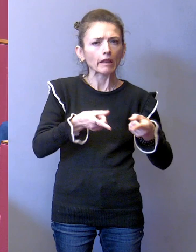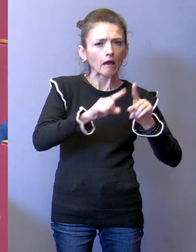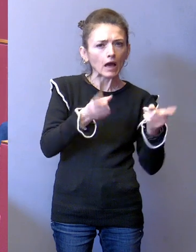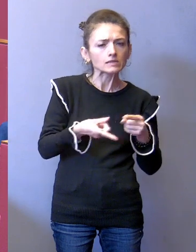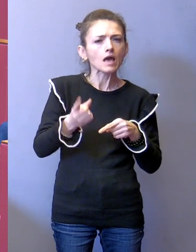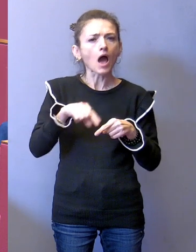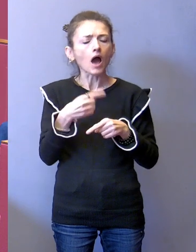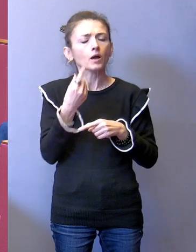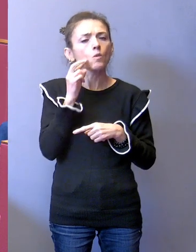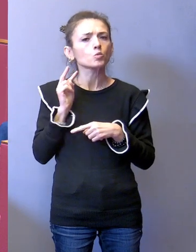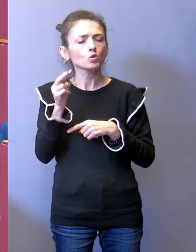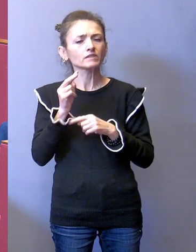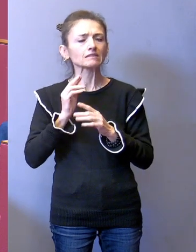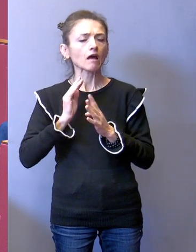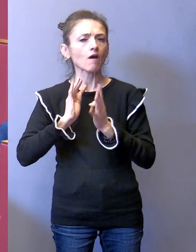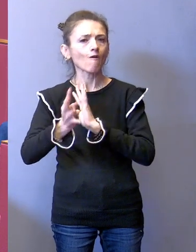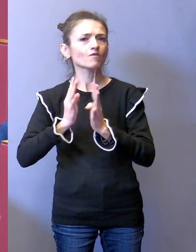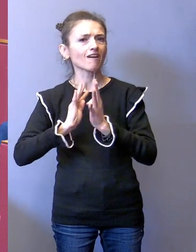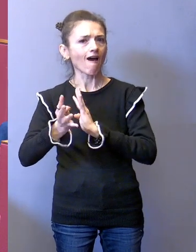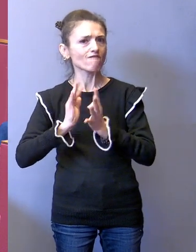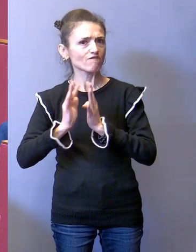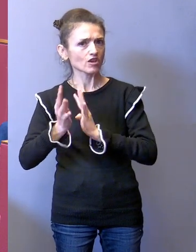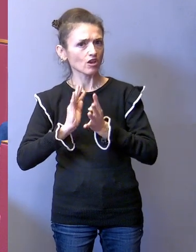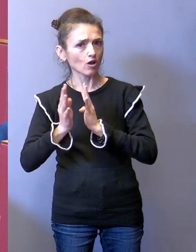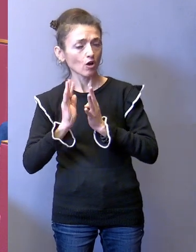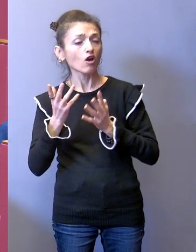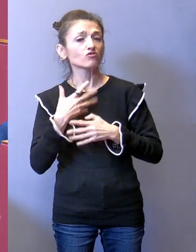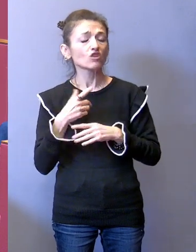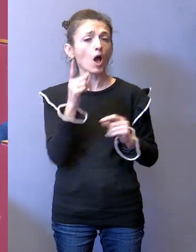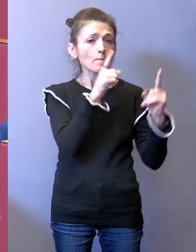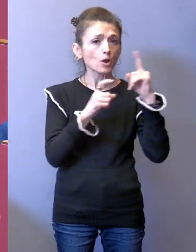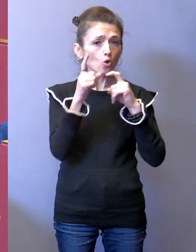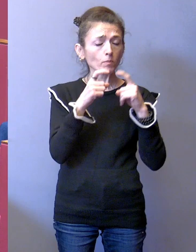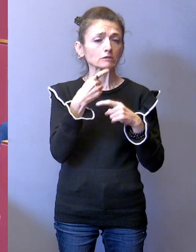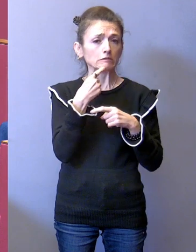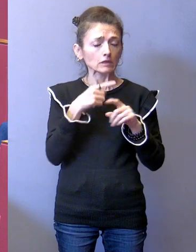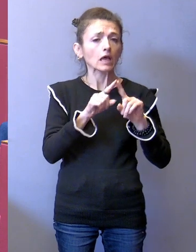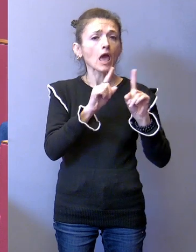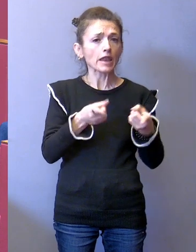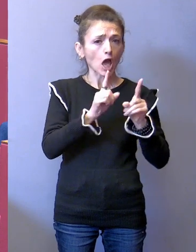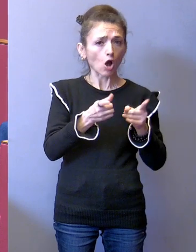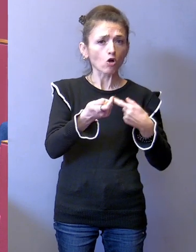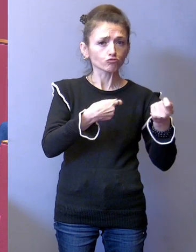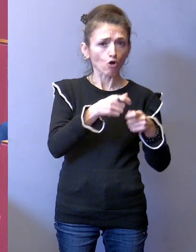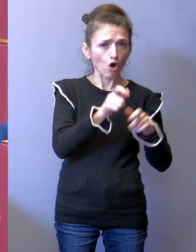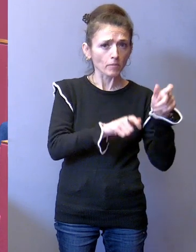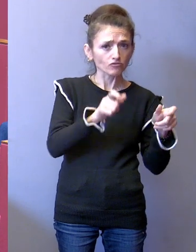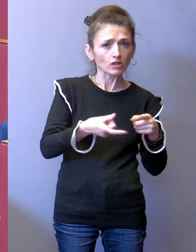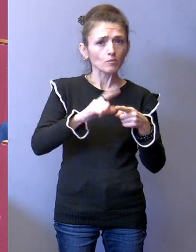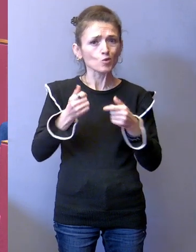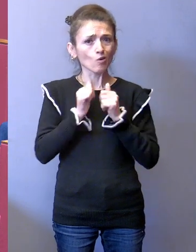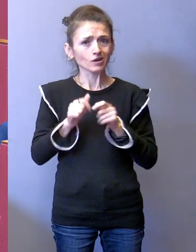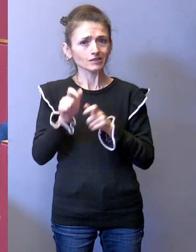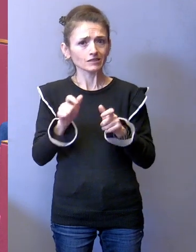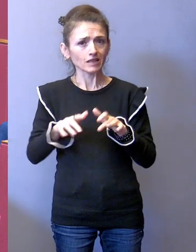viabilistico quindi porto la preoccupazione dei commercianti ma altrettanto dei residenti di quella zona che si chiedono appunto